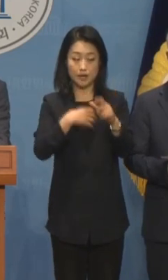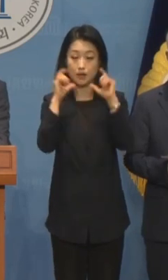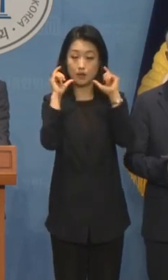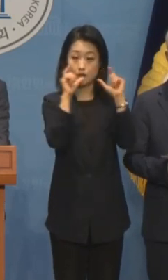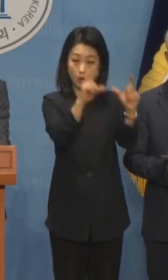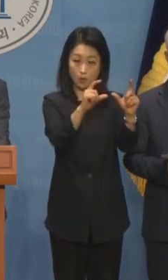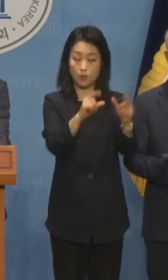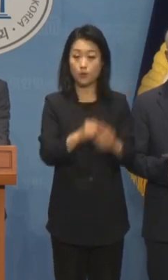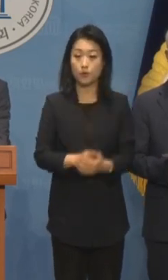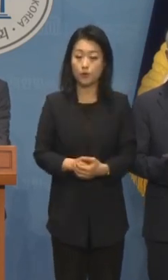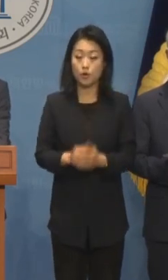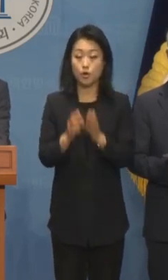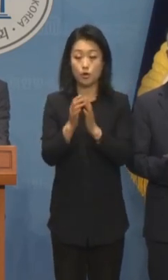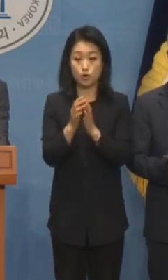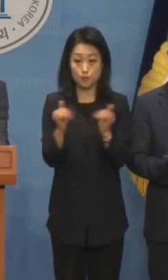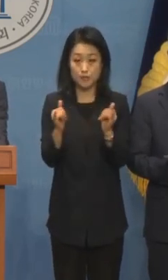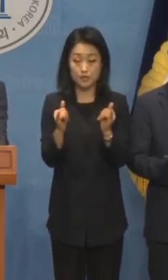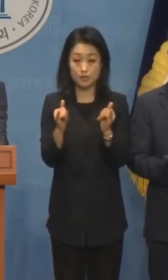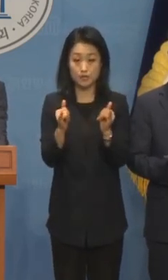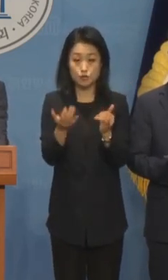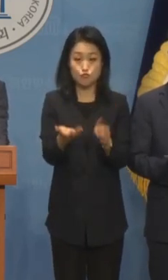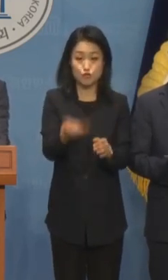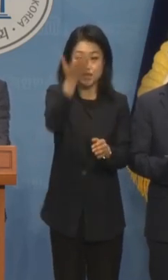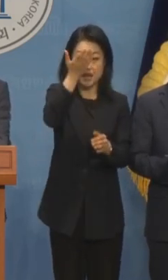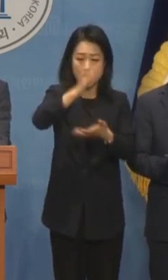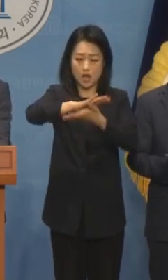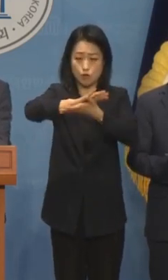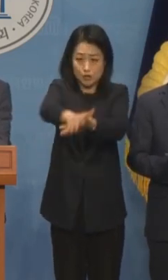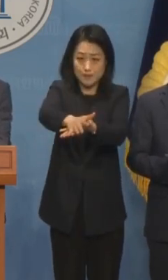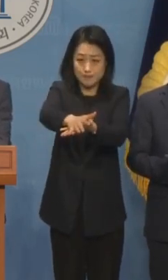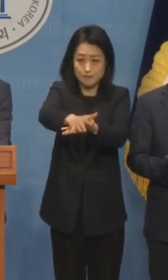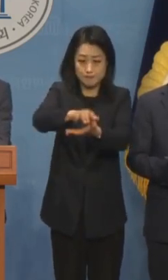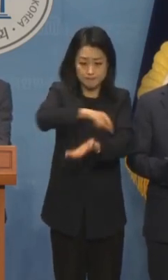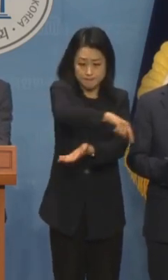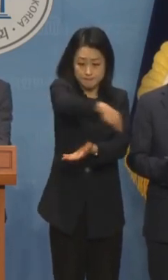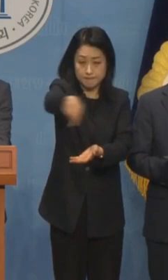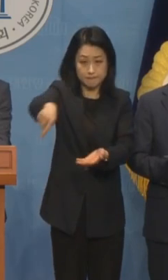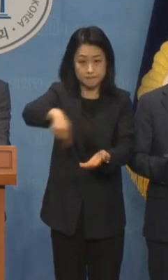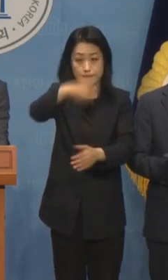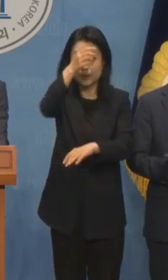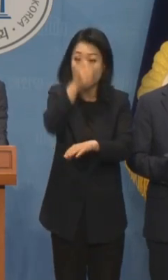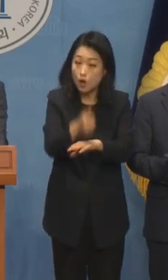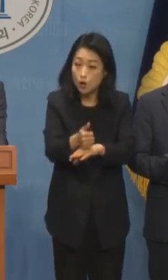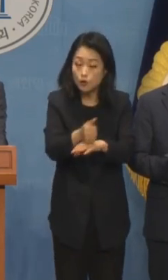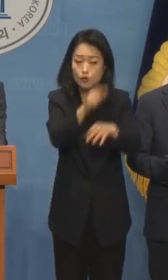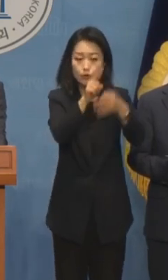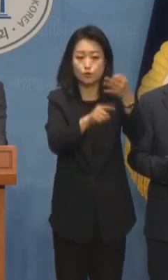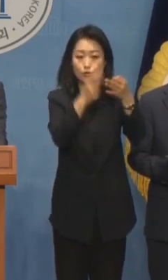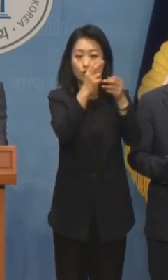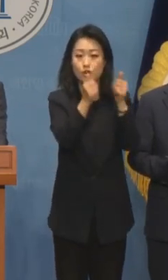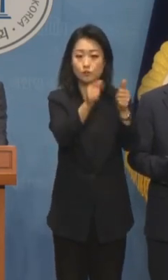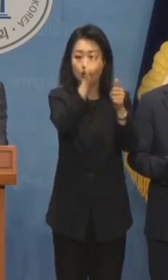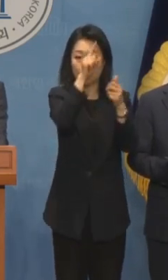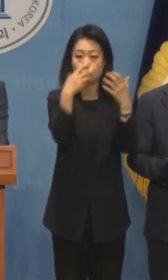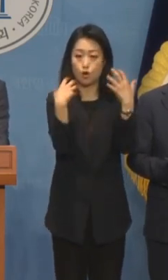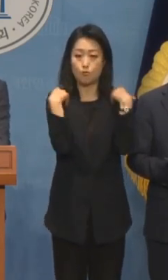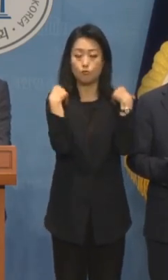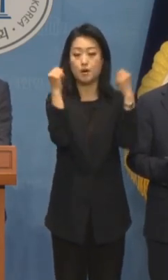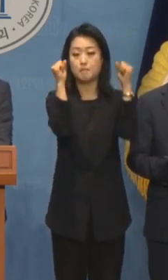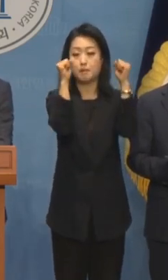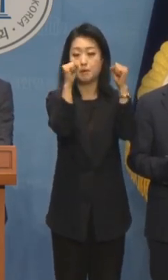경고합니다. 국민의 군림하고 무시하는 행태로 일관한다면 결국 윤석열 검찰 정권의